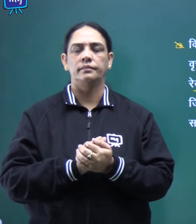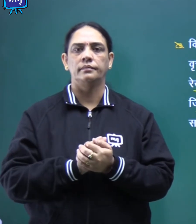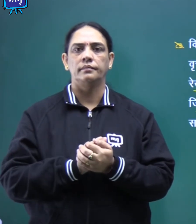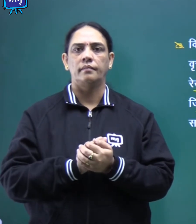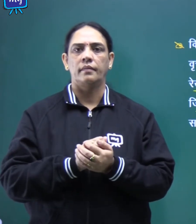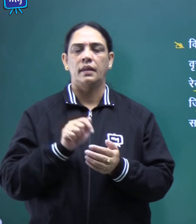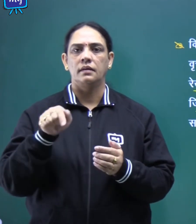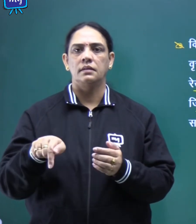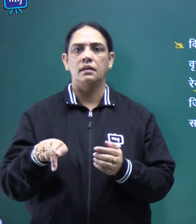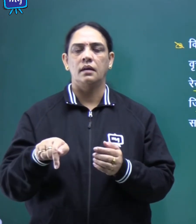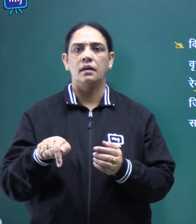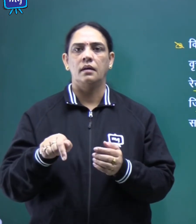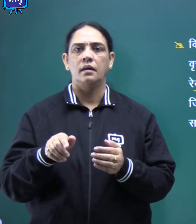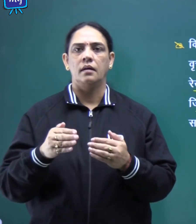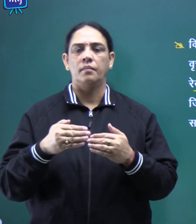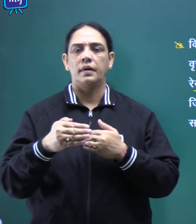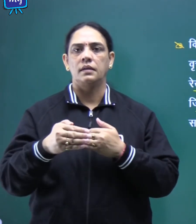जिनकी परस्पर लंबाइयां